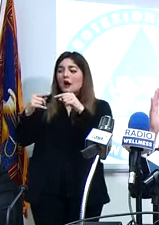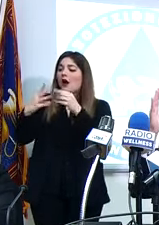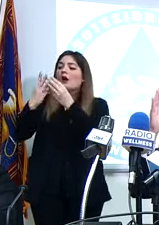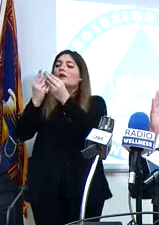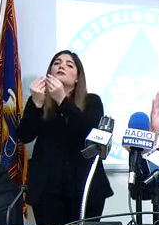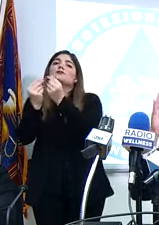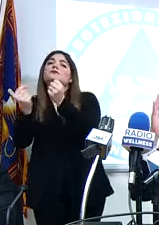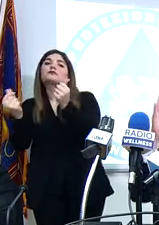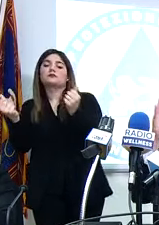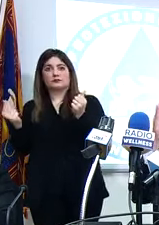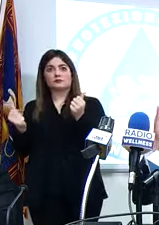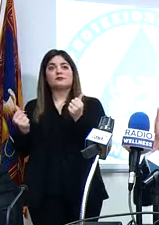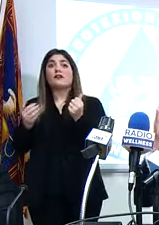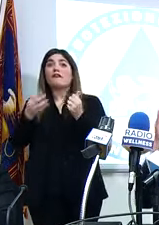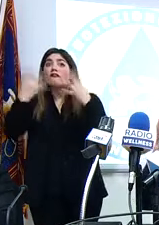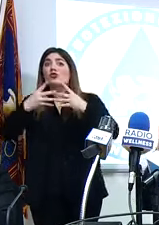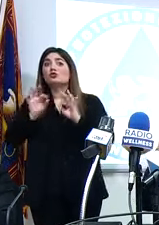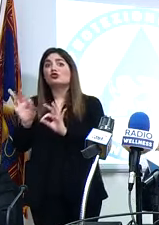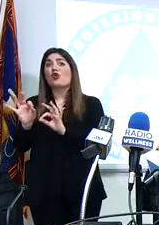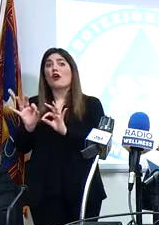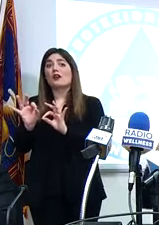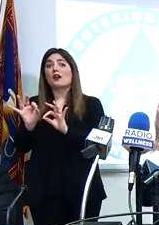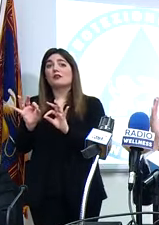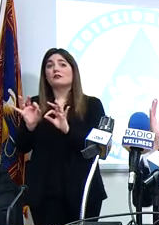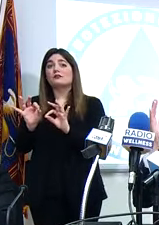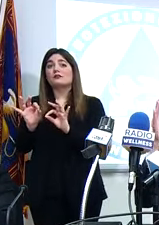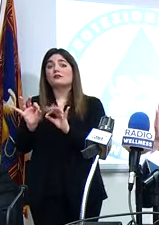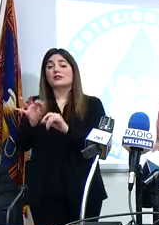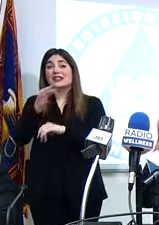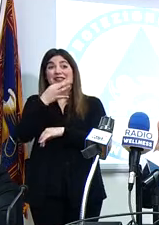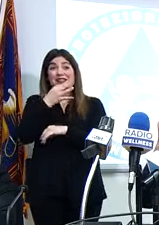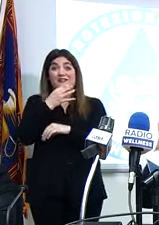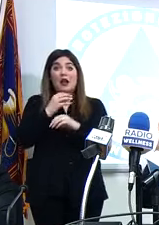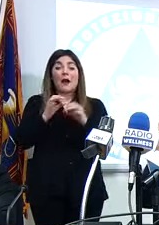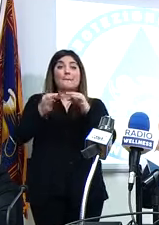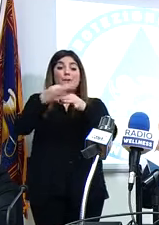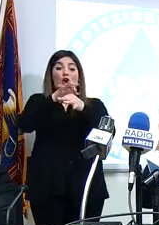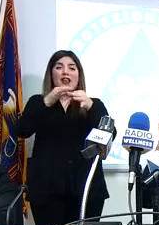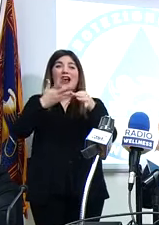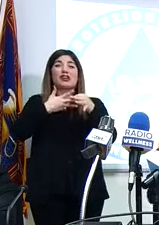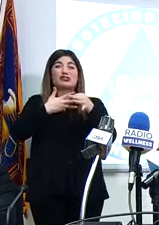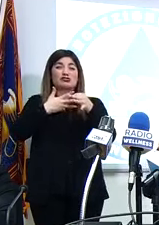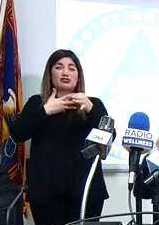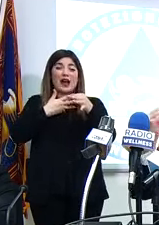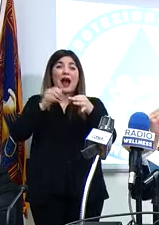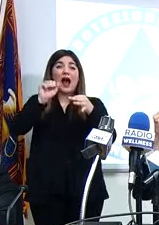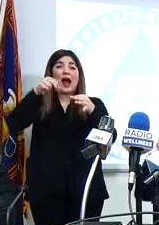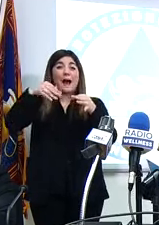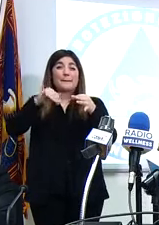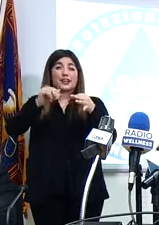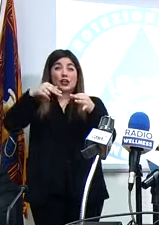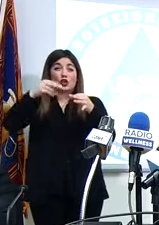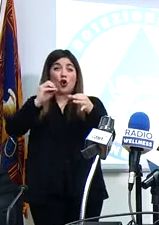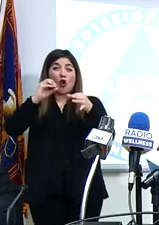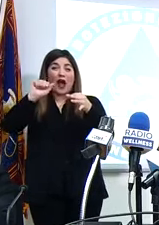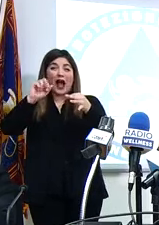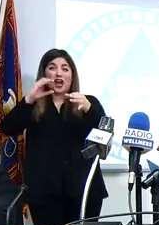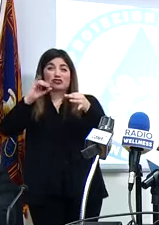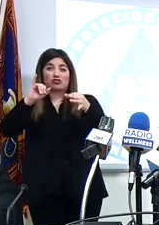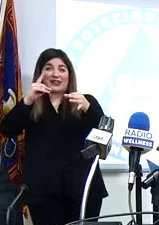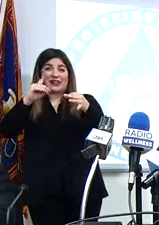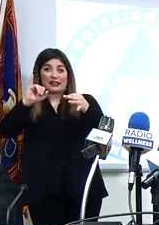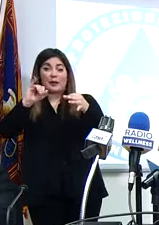grande, quindi ha 1850 aminoacidi, quindi molto lunga, e la porzione